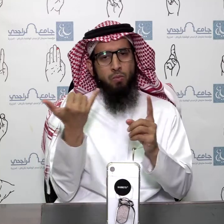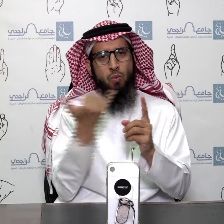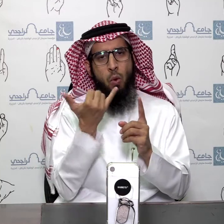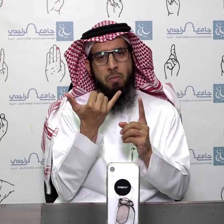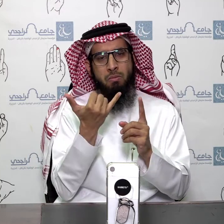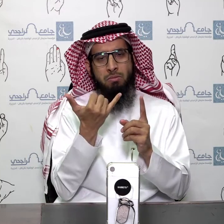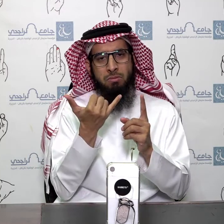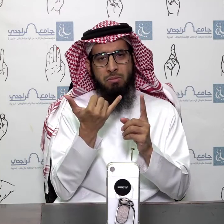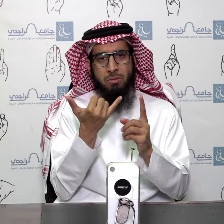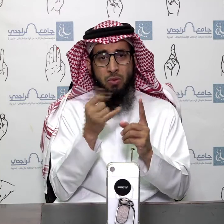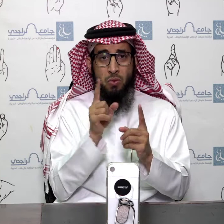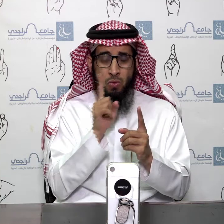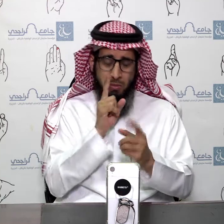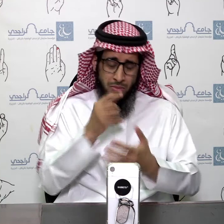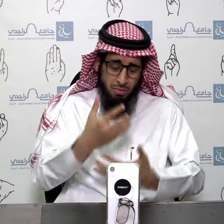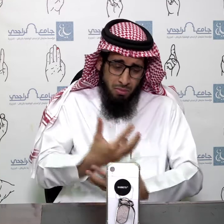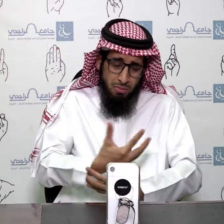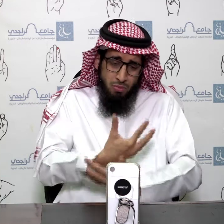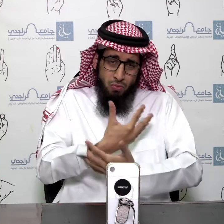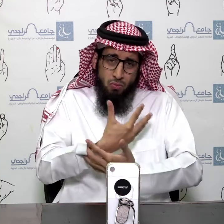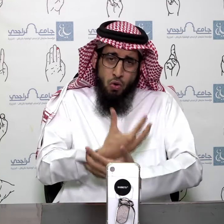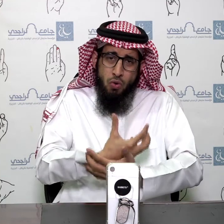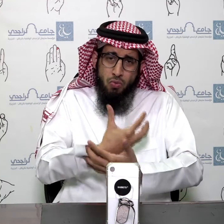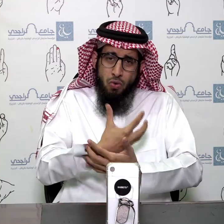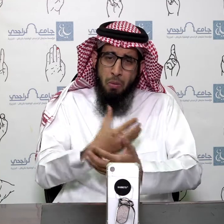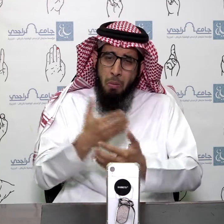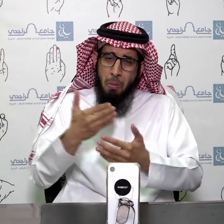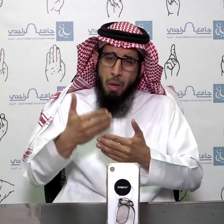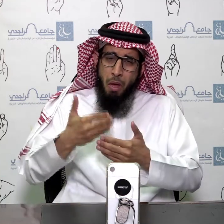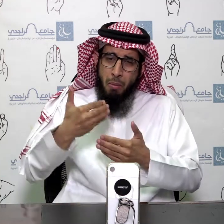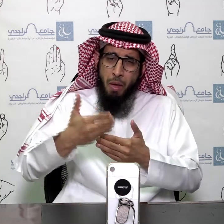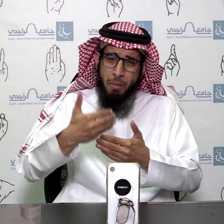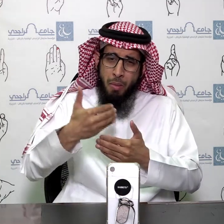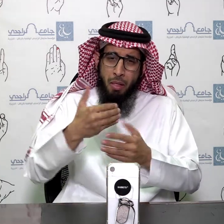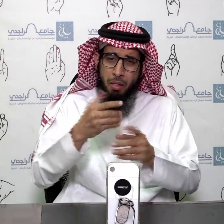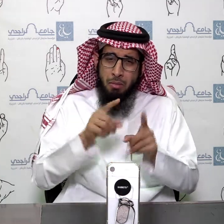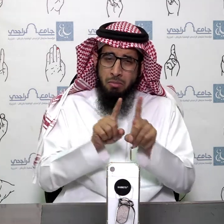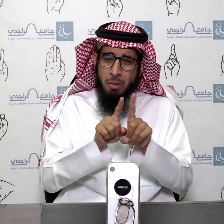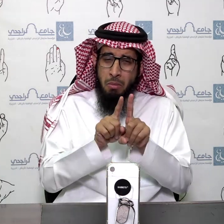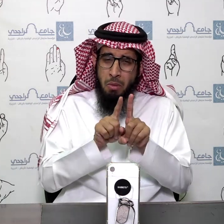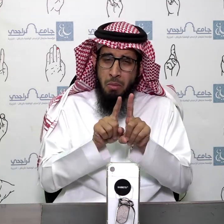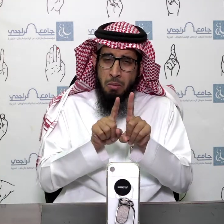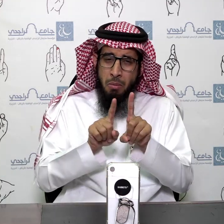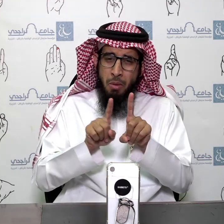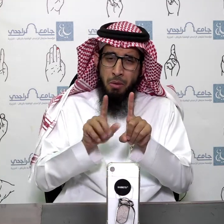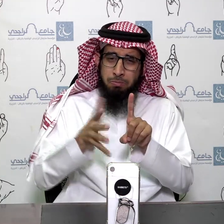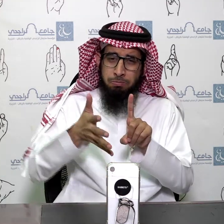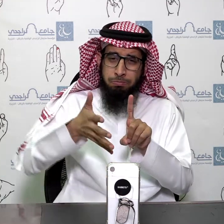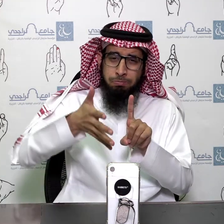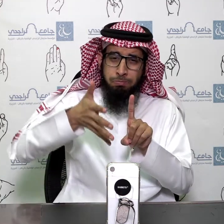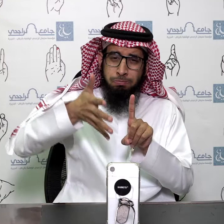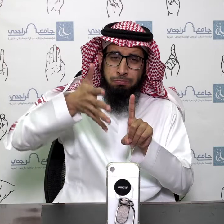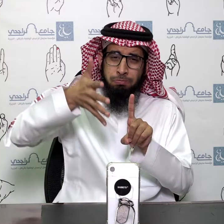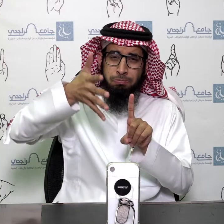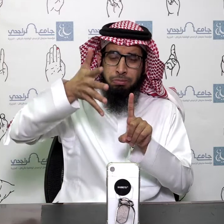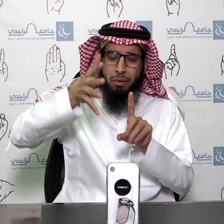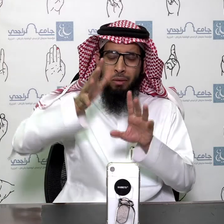حياته، ثم يبقى حاجياً مدى الحياة، فأغنى الناس وأكثرهم جاها،